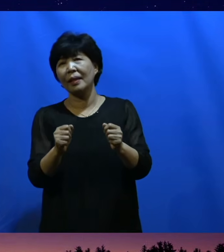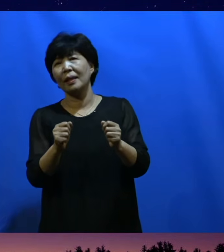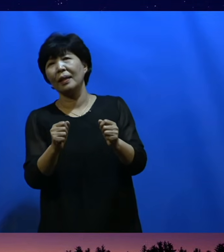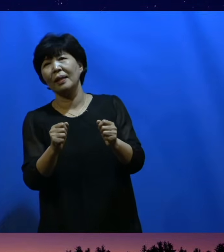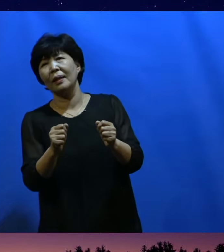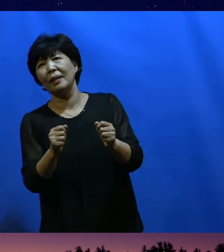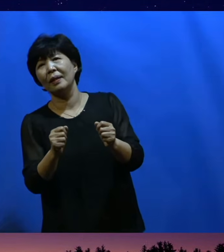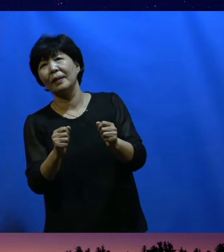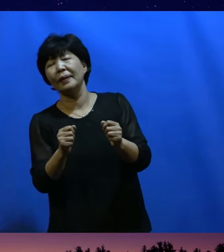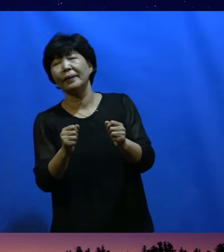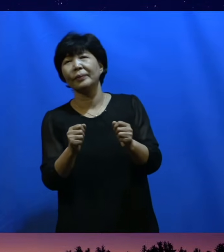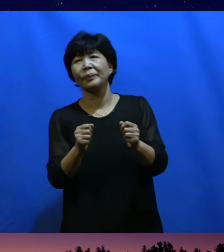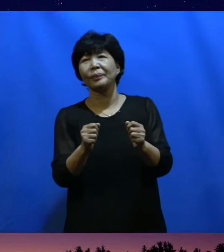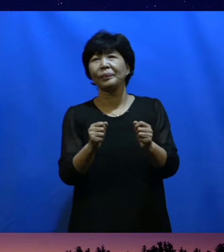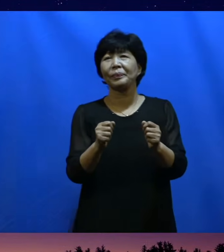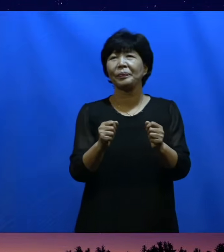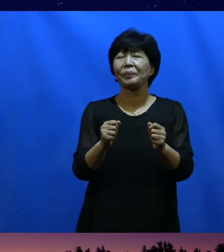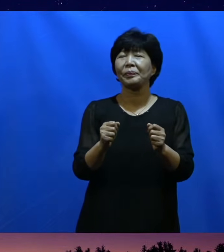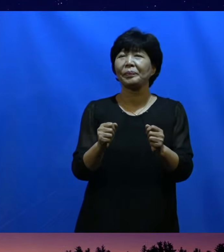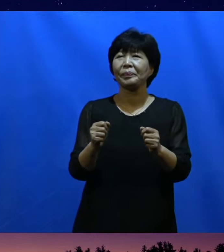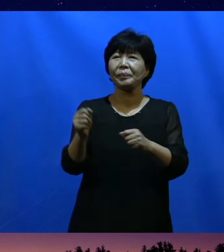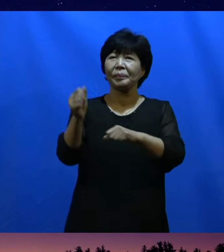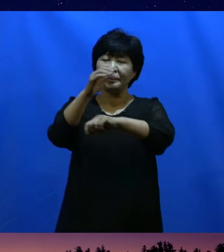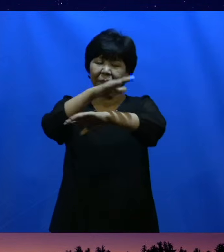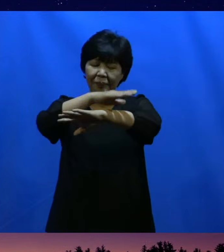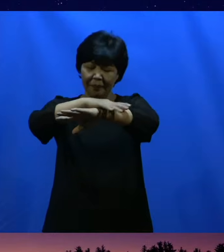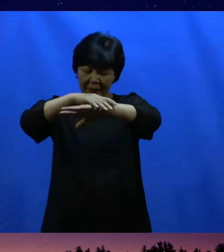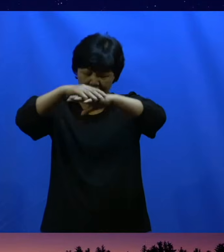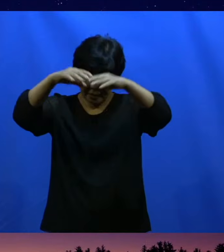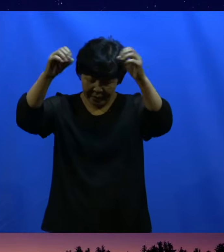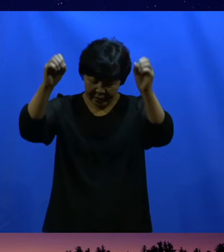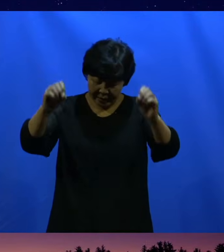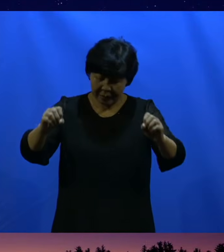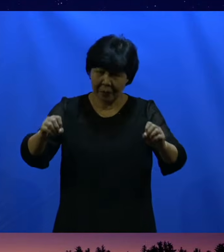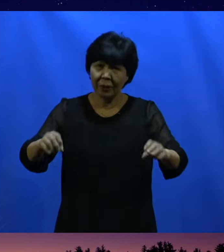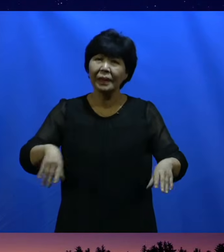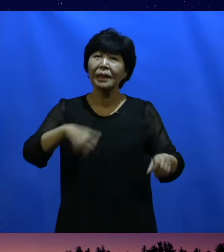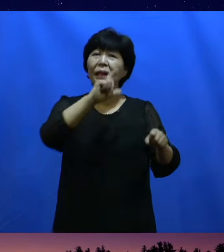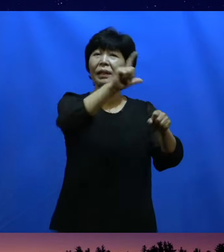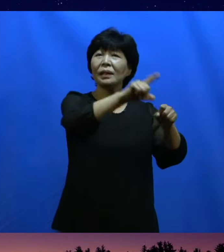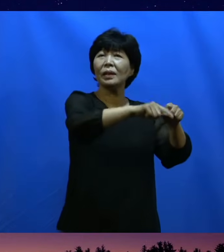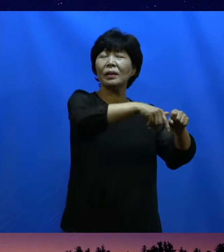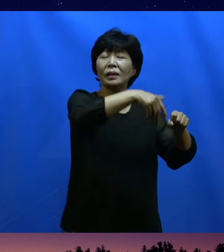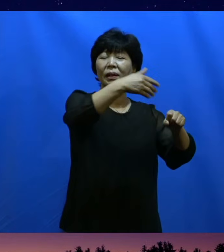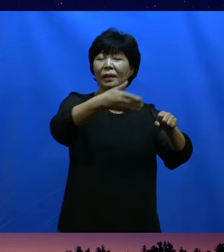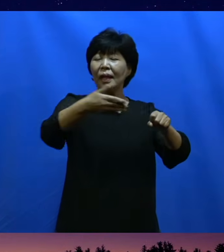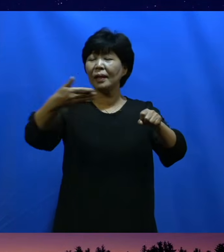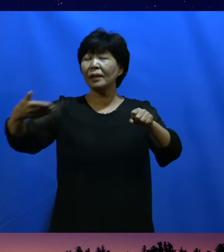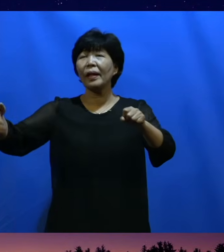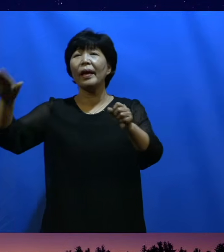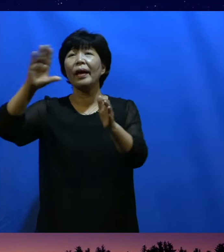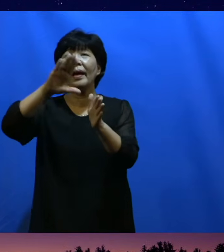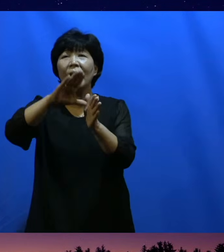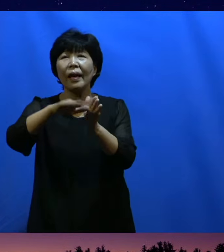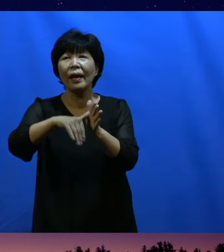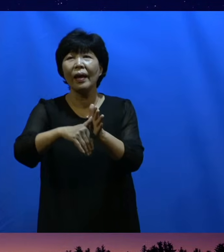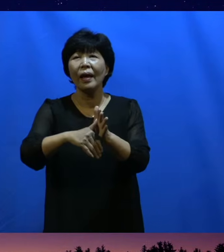함께하리라. 무한 시절 지날 때, 무한 시절 지날